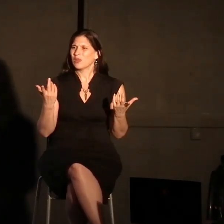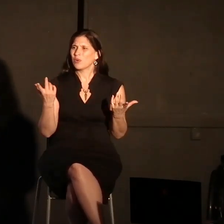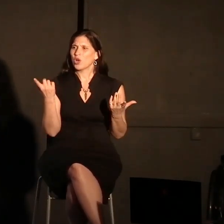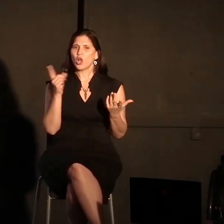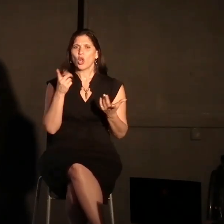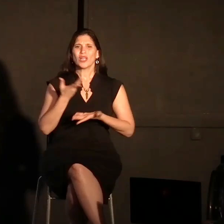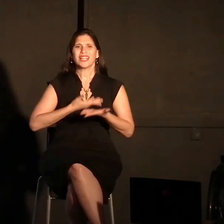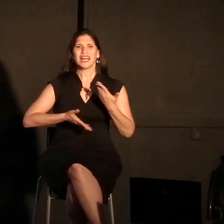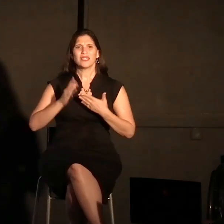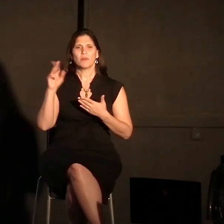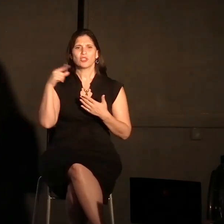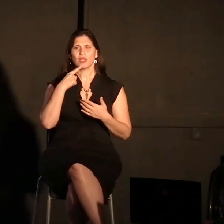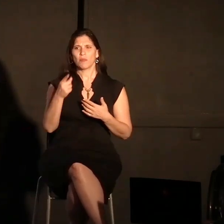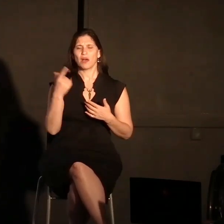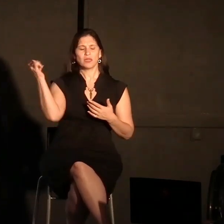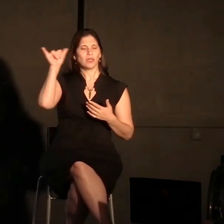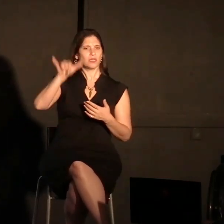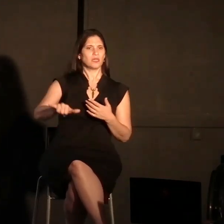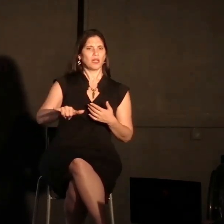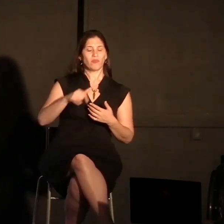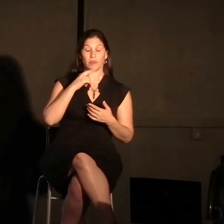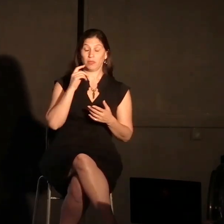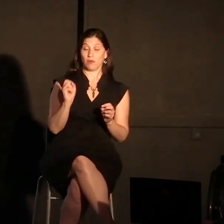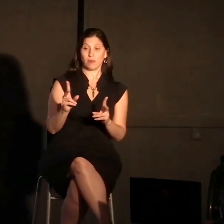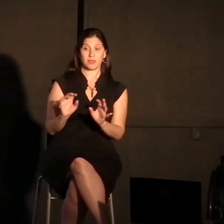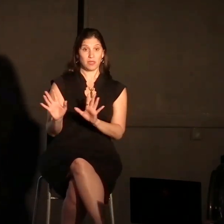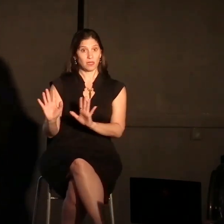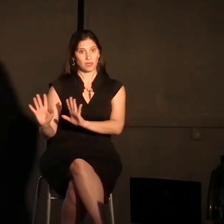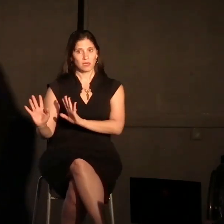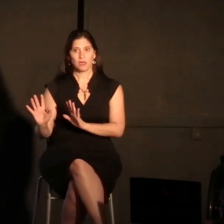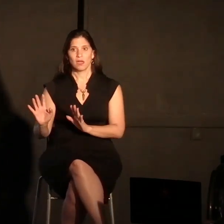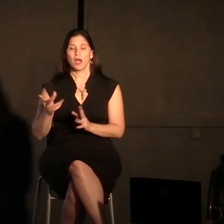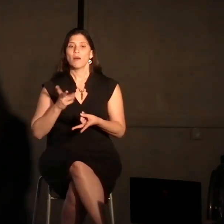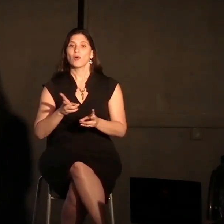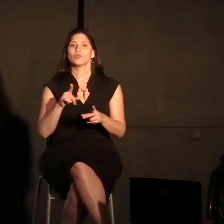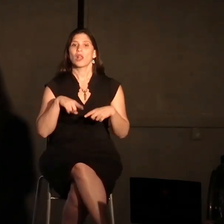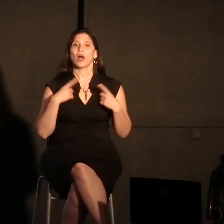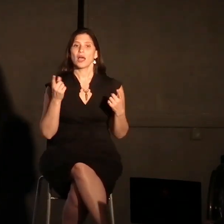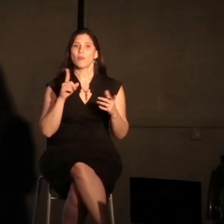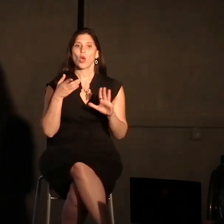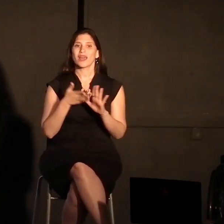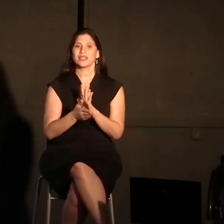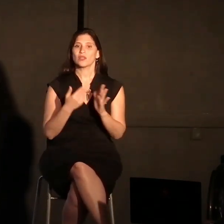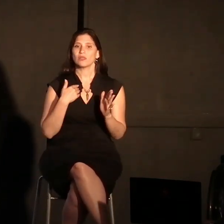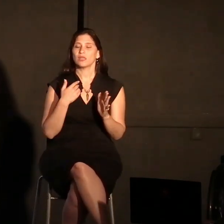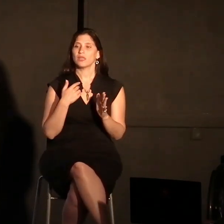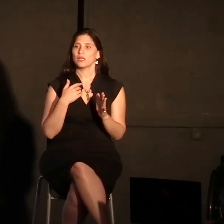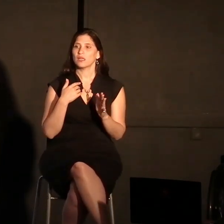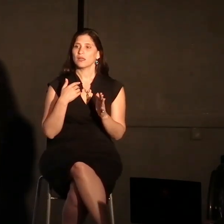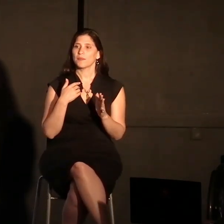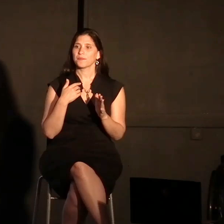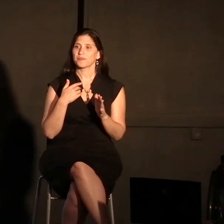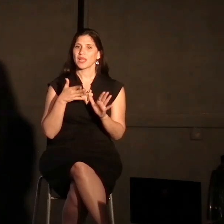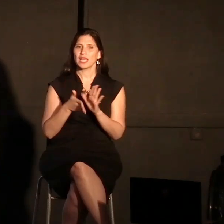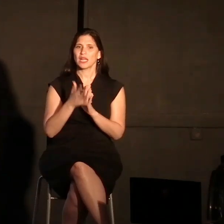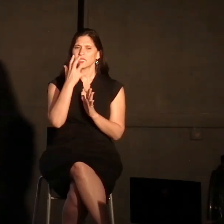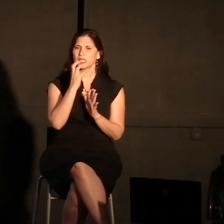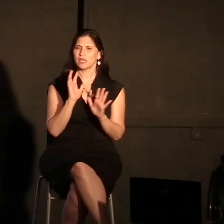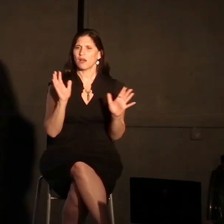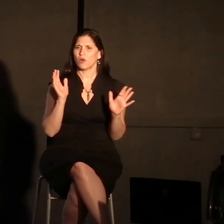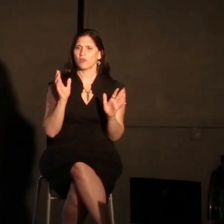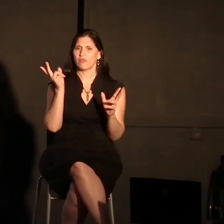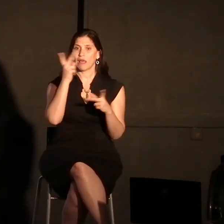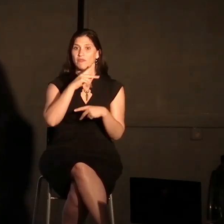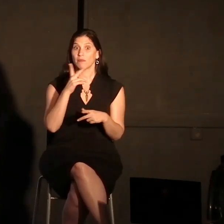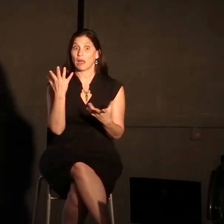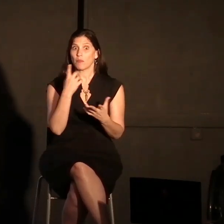לא התייחסתי למה שהיא אמרה ניתקתי את הטלפון אמרתי אוקיי בסדר המרות של החיים לא הכניס אותי להיכנס ל דיכאון הזה